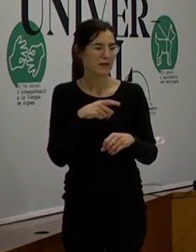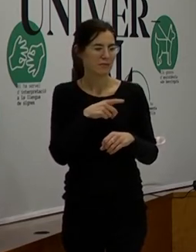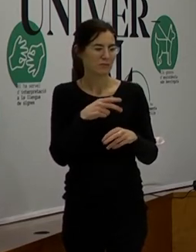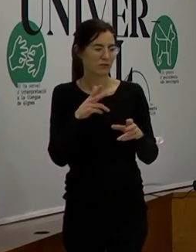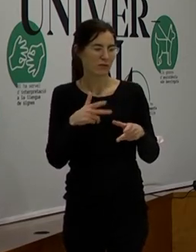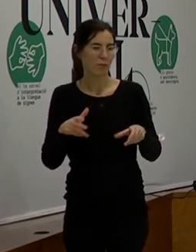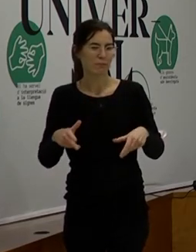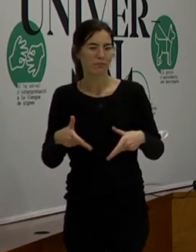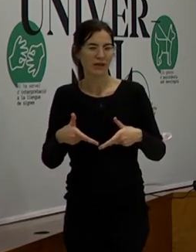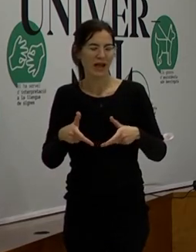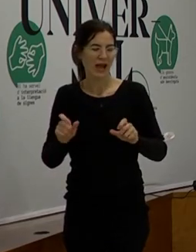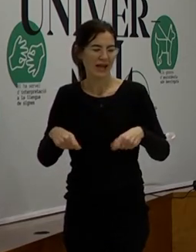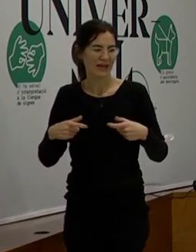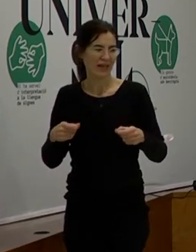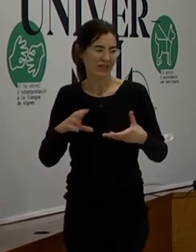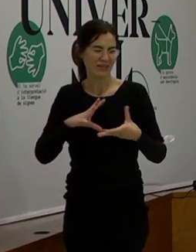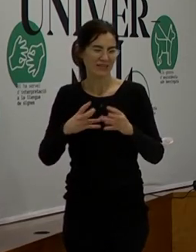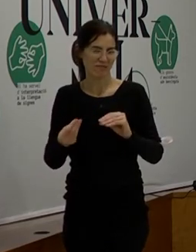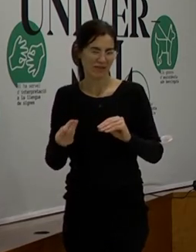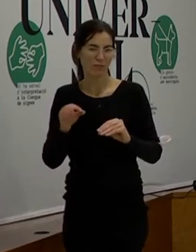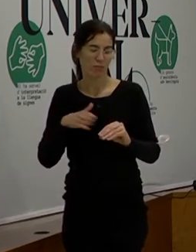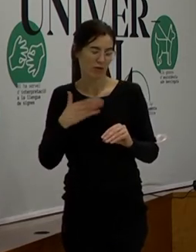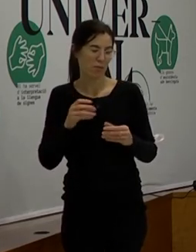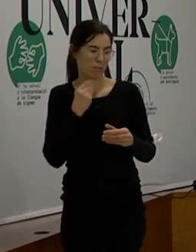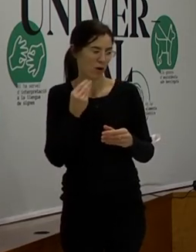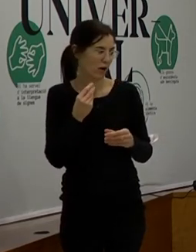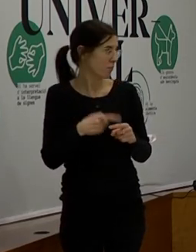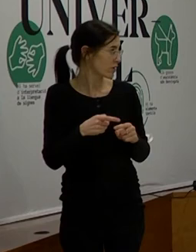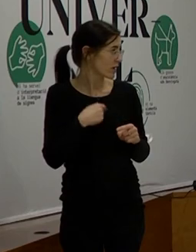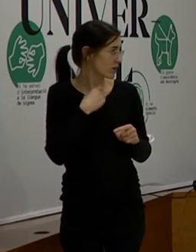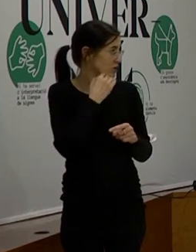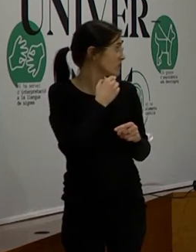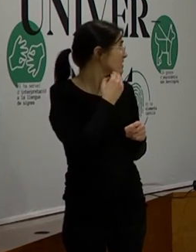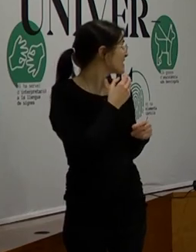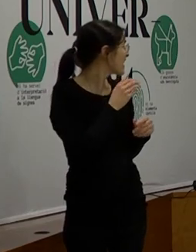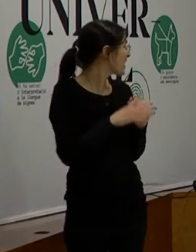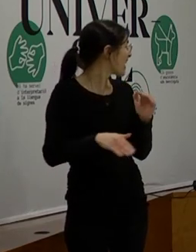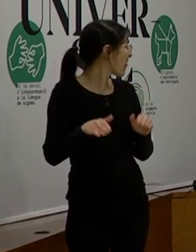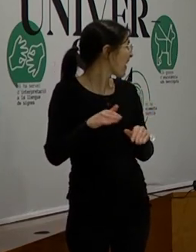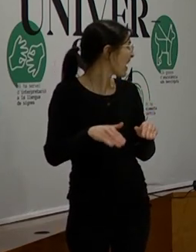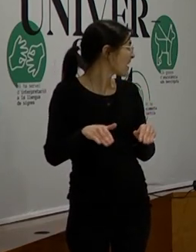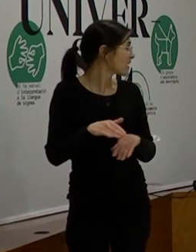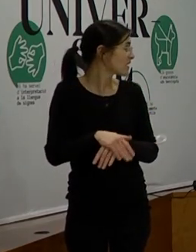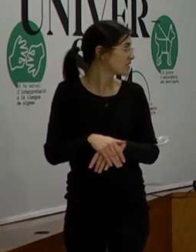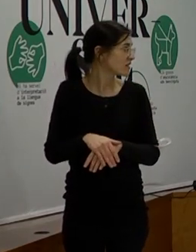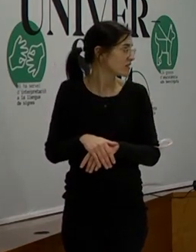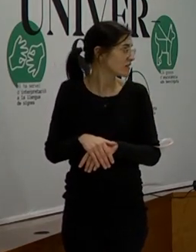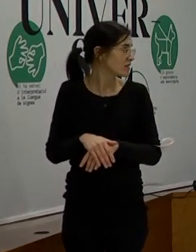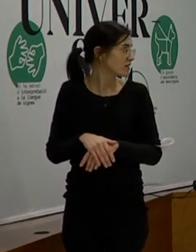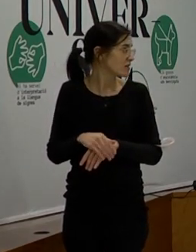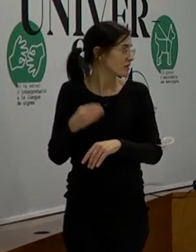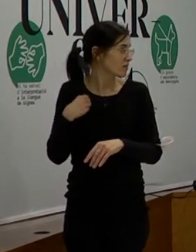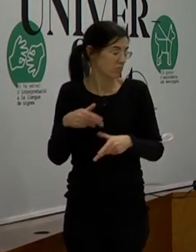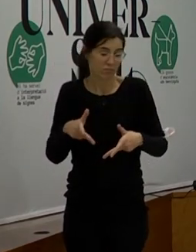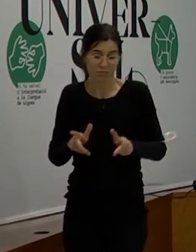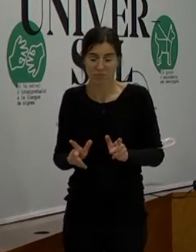amfíbies, això és el que hi ha, és evident millorable, perquè jo sé nedar, i havia nedat bé, i em fico